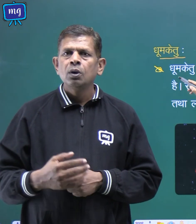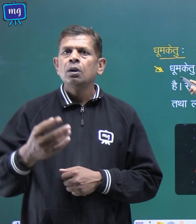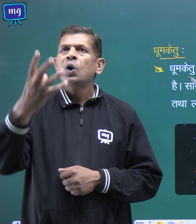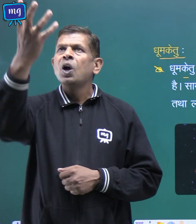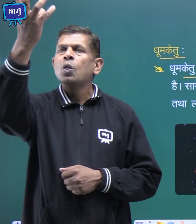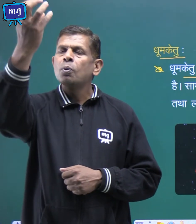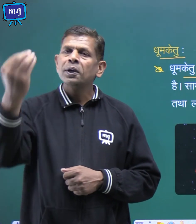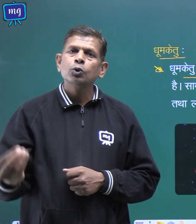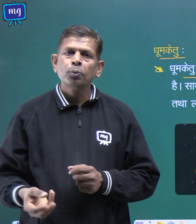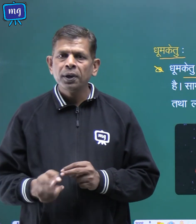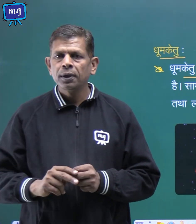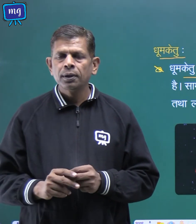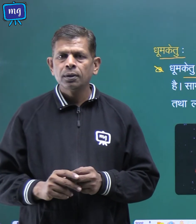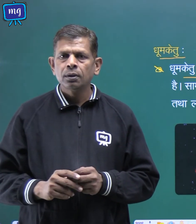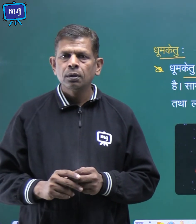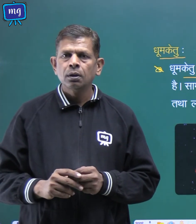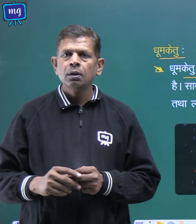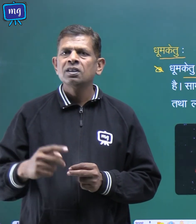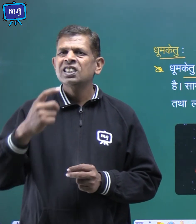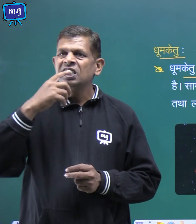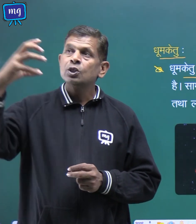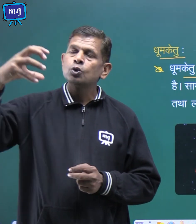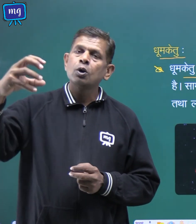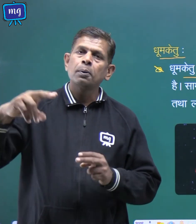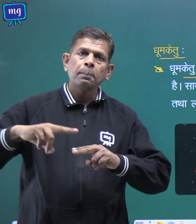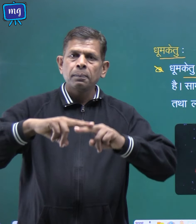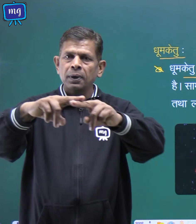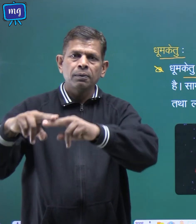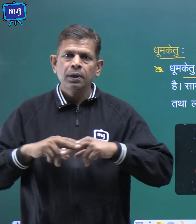धूमकेतु भी सौर परिवार के